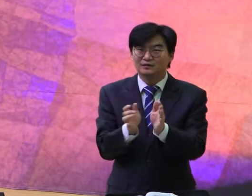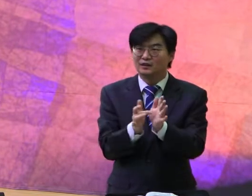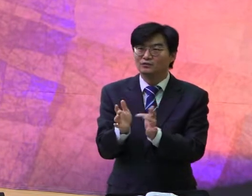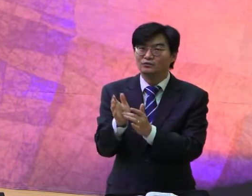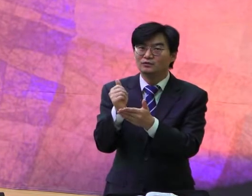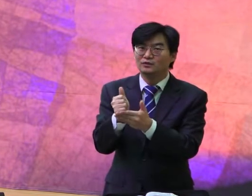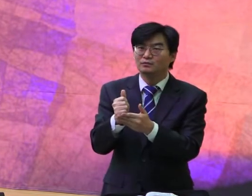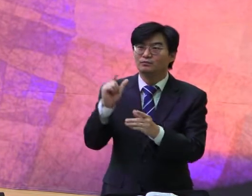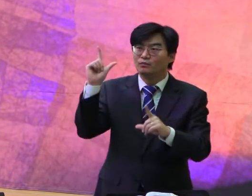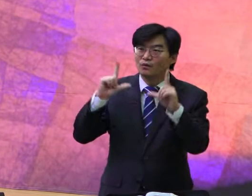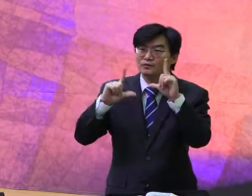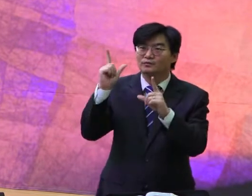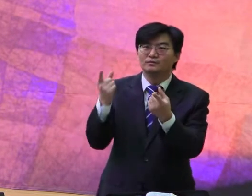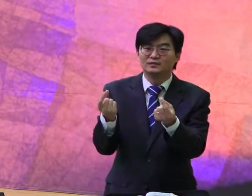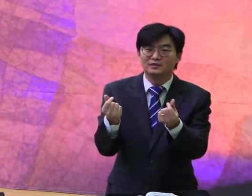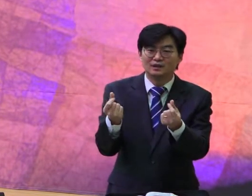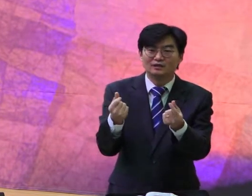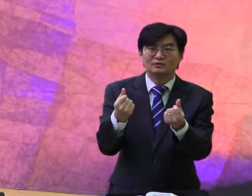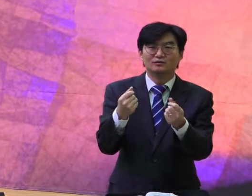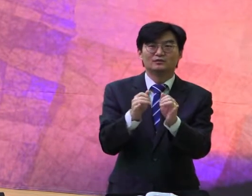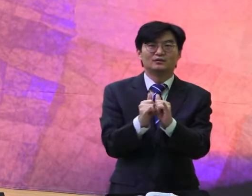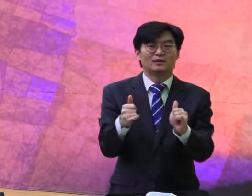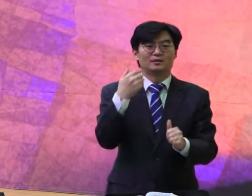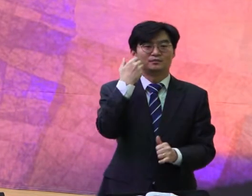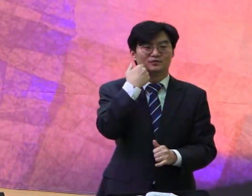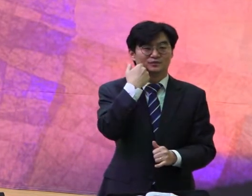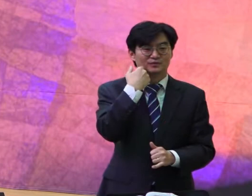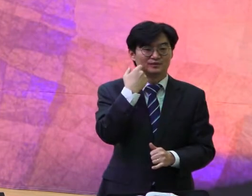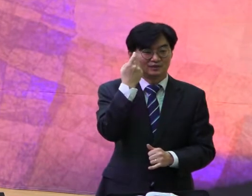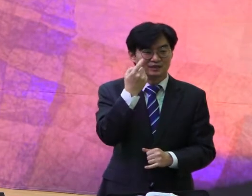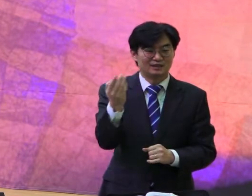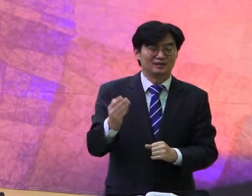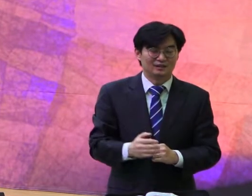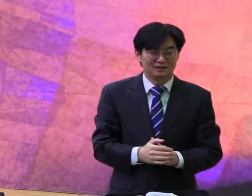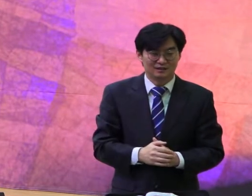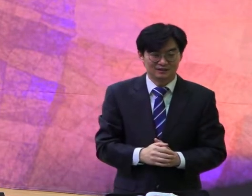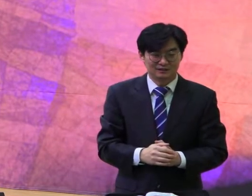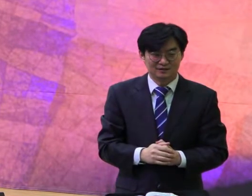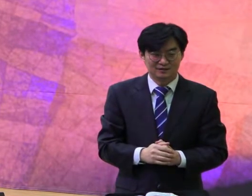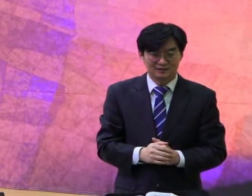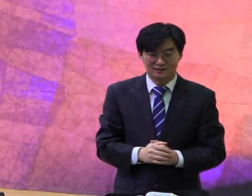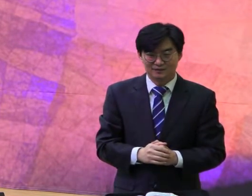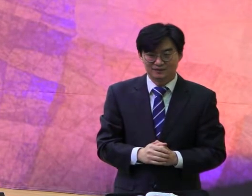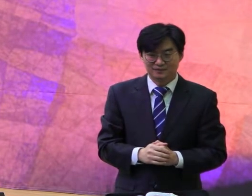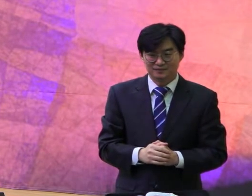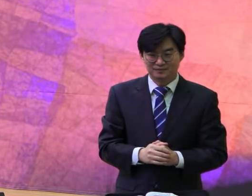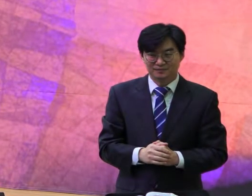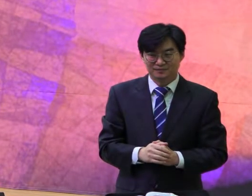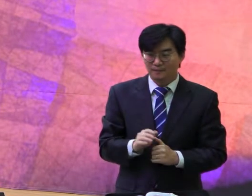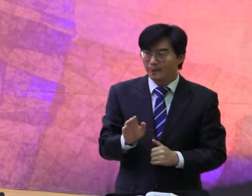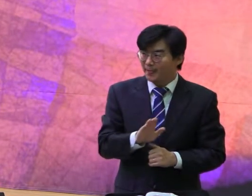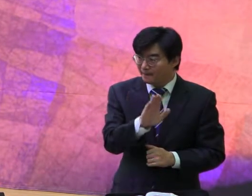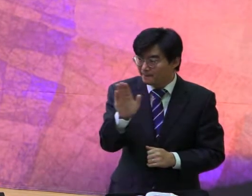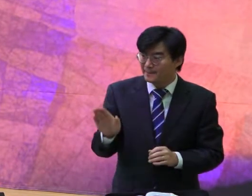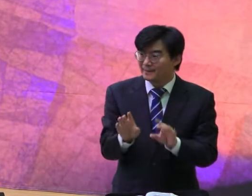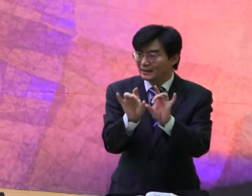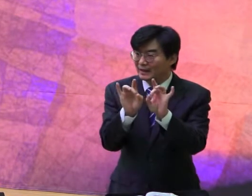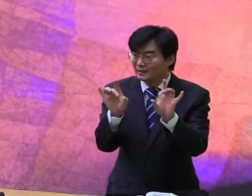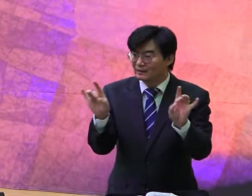하나님의 은혜입니다. 여러분 주변에 그런 분을 하나님이 붙여주신 것이죠. 또 물론 여러분 한 분 한